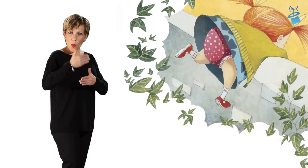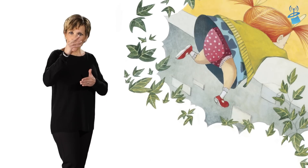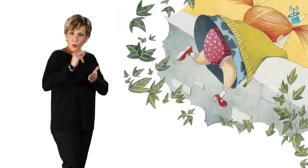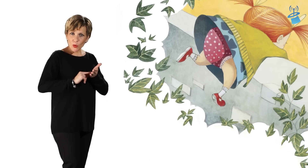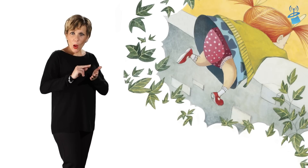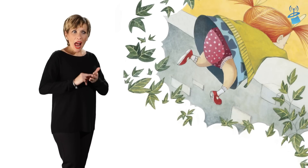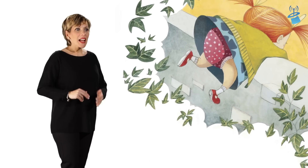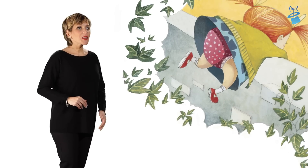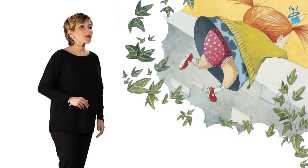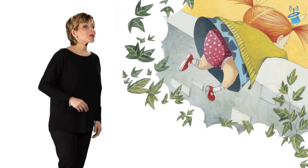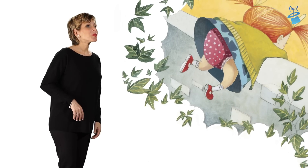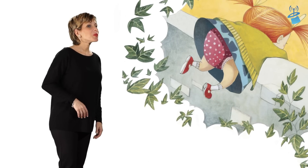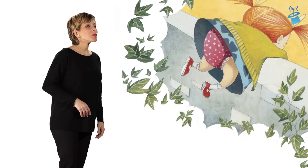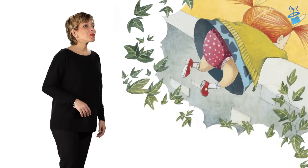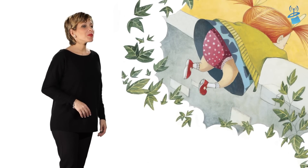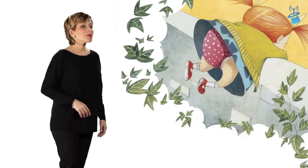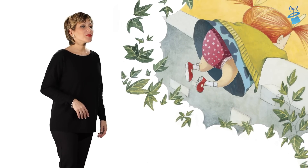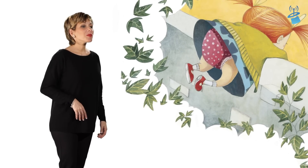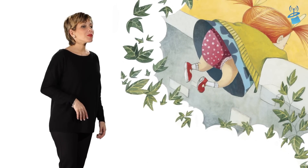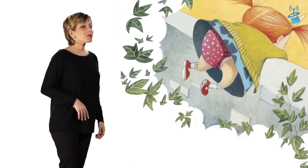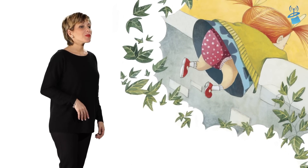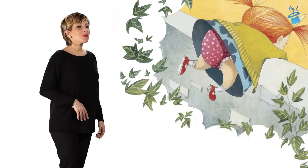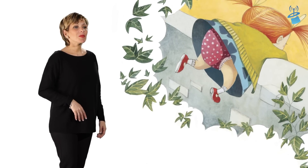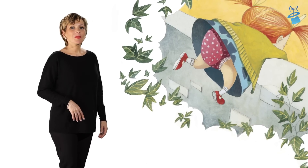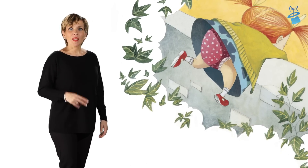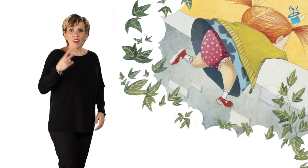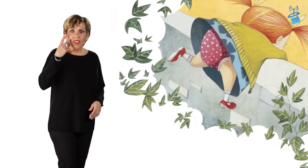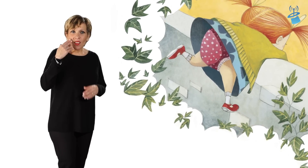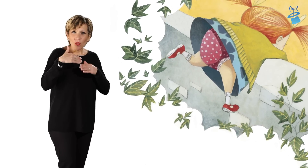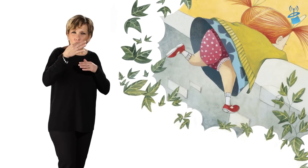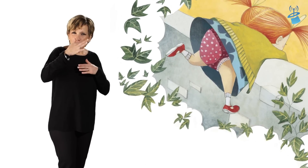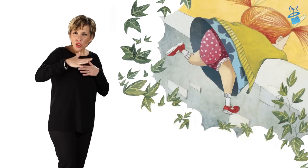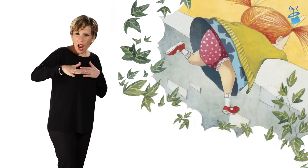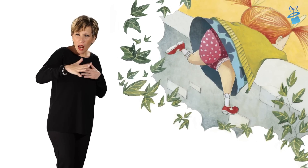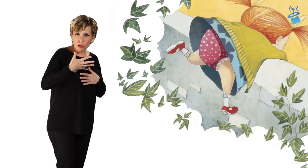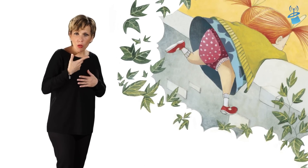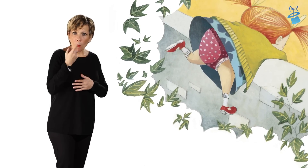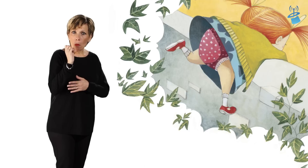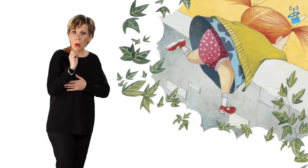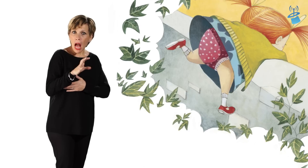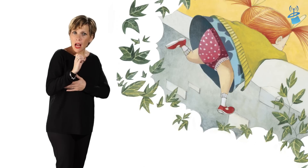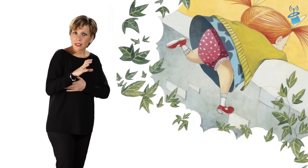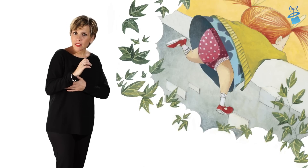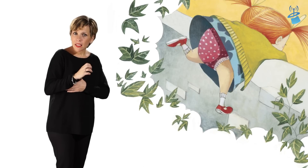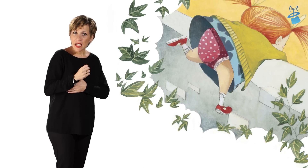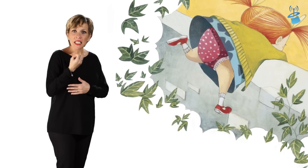Mi affaccerò al muretto della scuola per vedere se davvero in giardino c'è